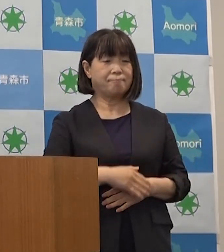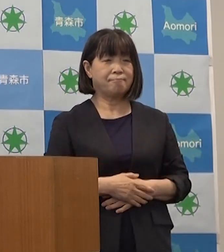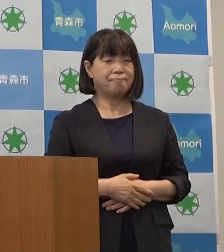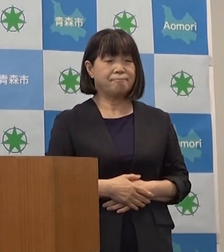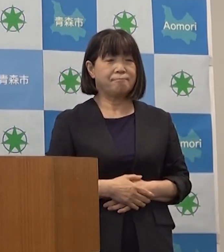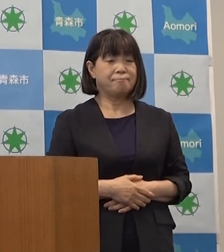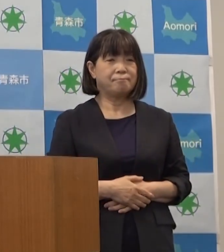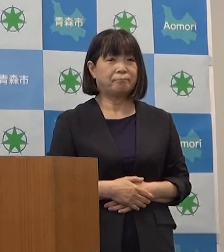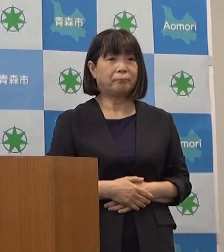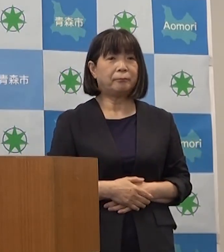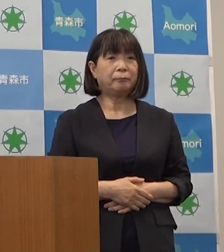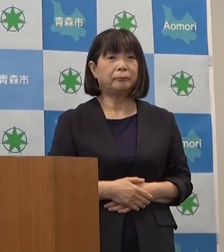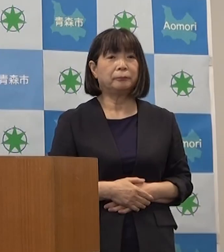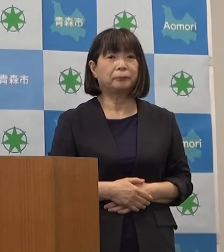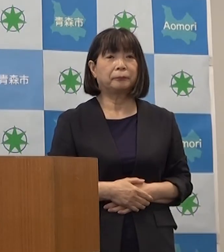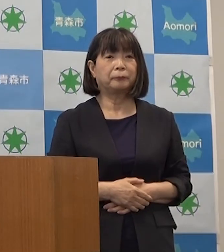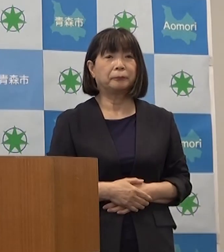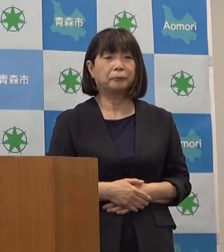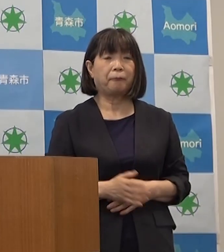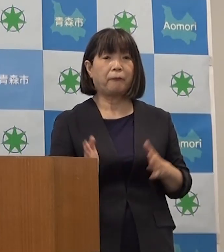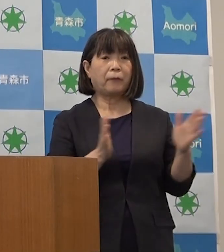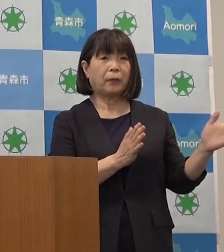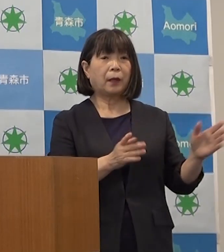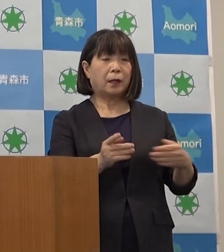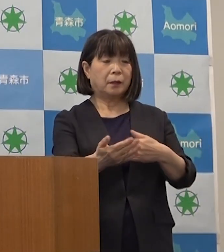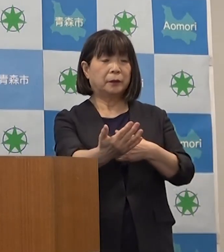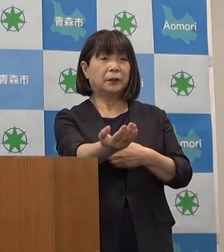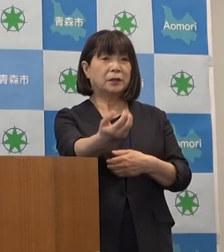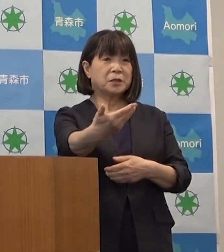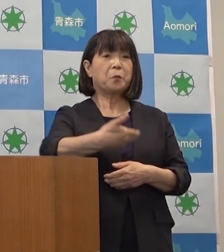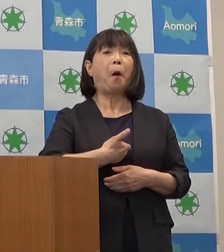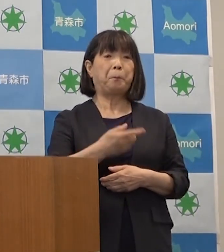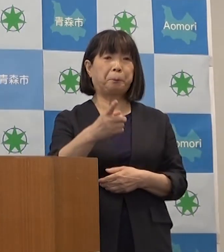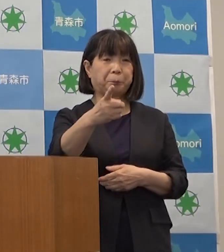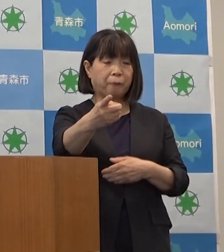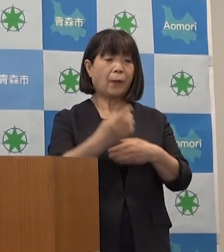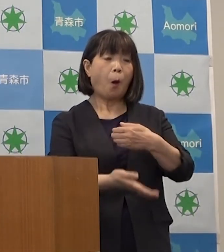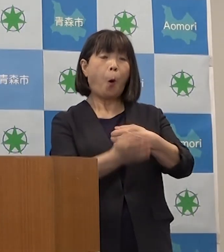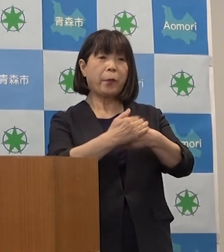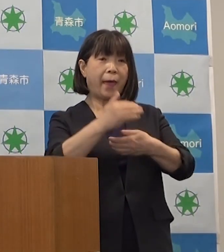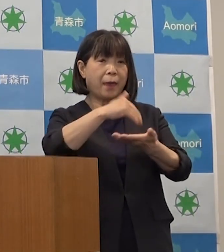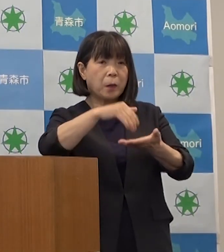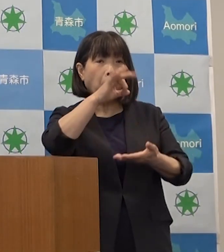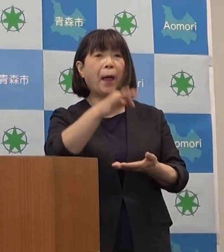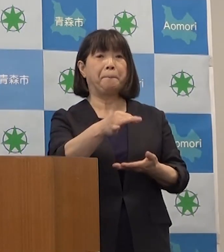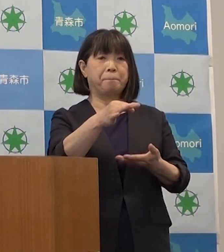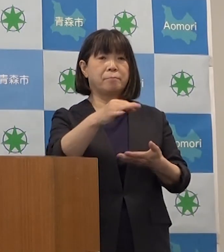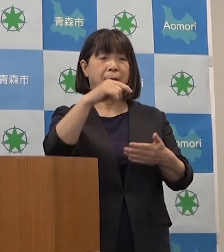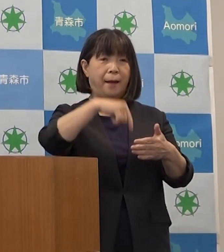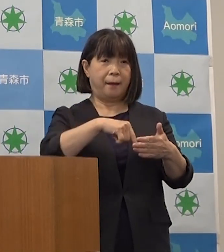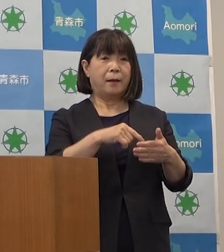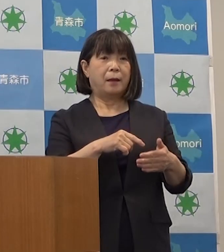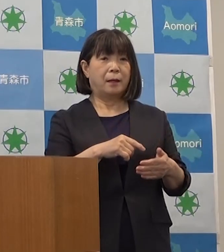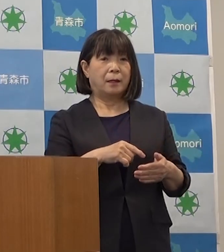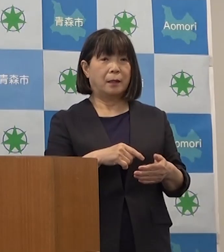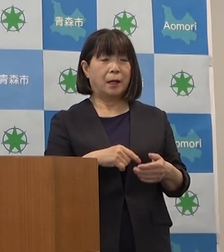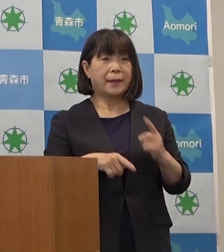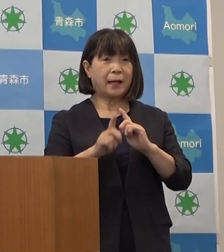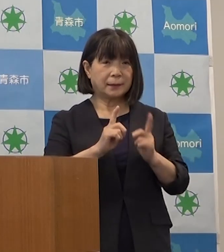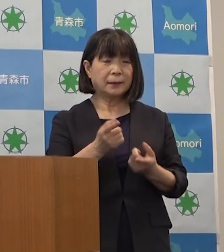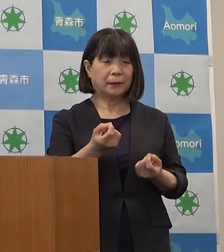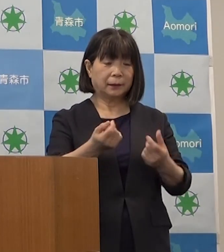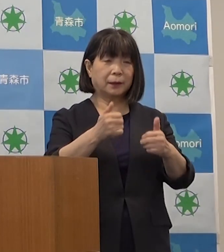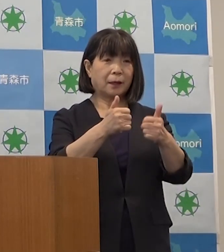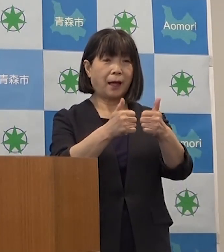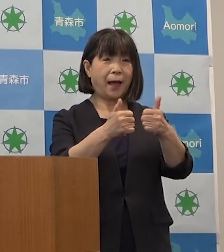。あとその補正予算関係なんですけれども、はい、今回その会議のその仕